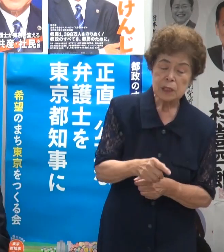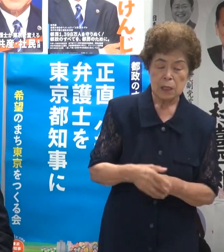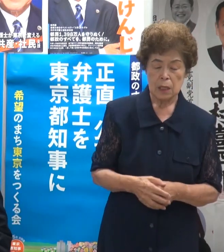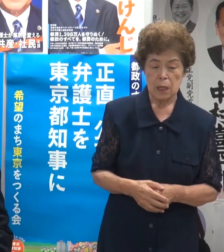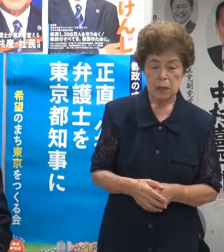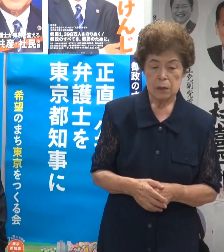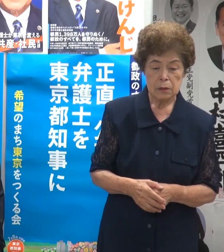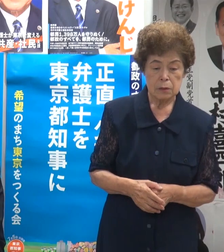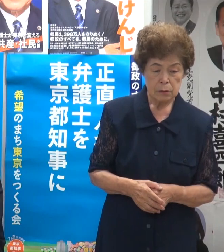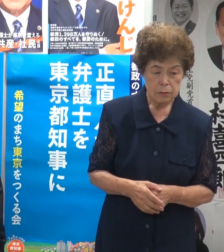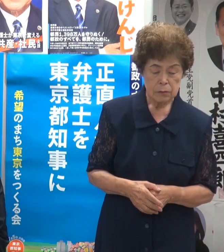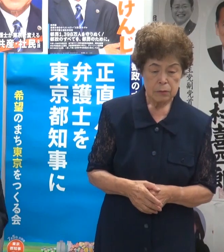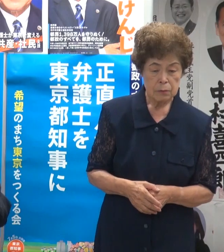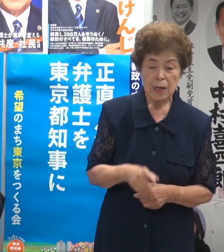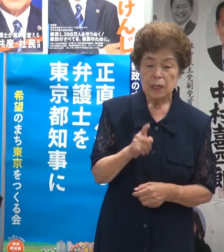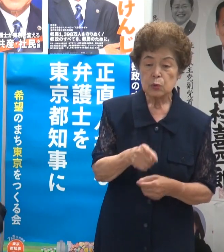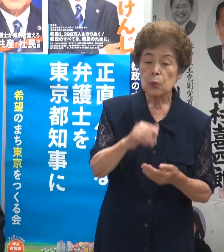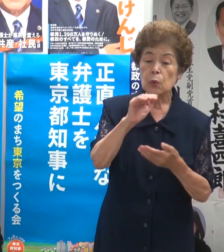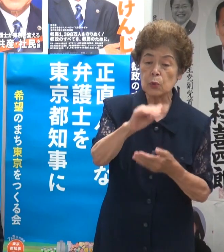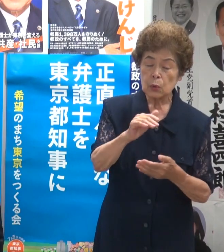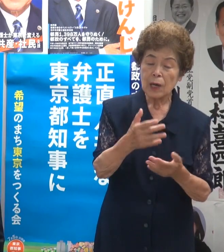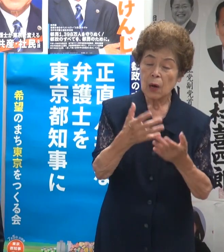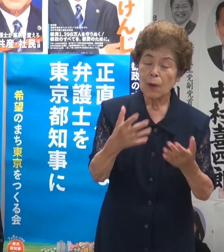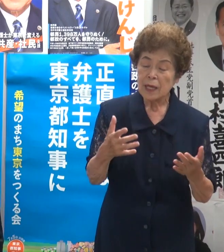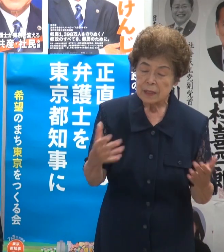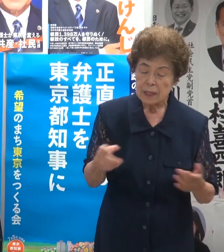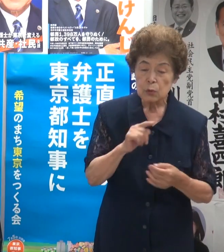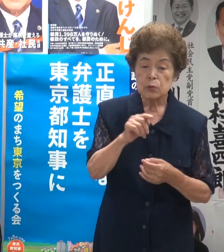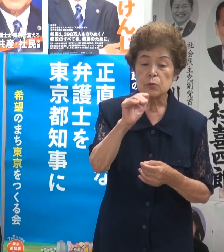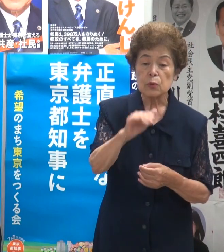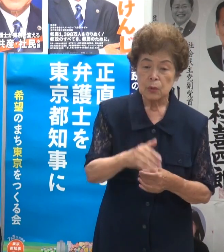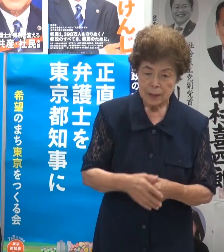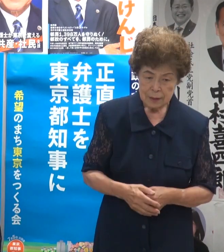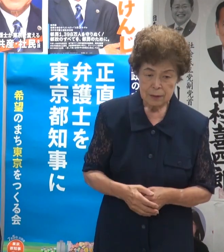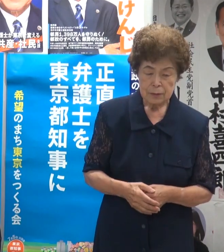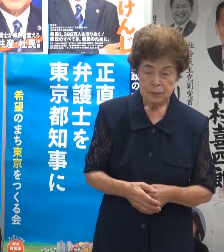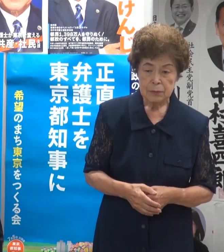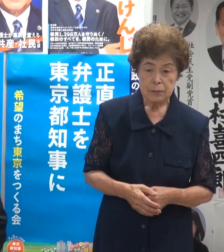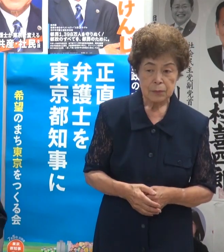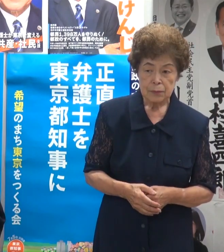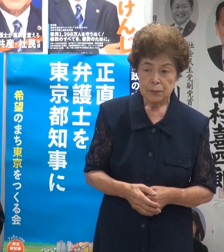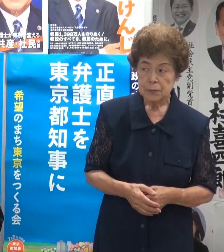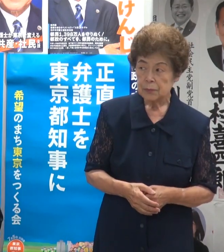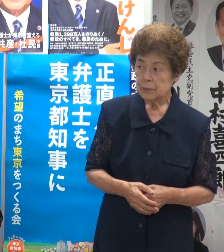います。まあ、そういうことが多かったってことですね。 大丈夫ですか、続けて、はいどうぞ。